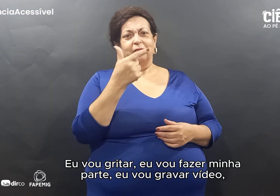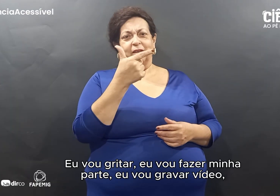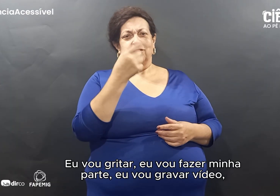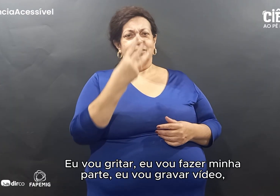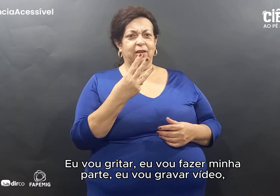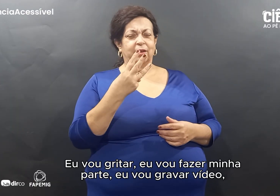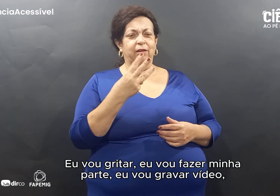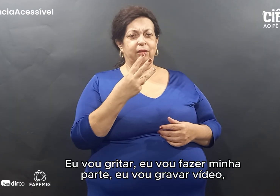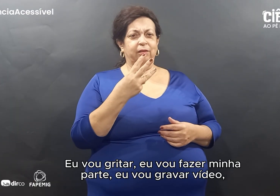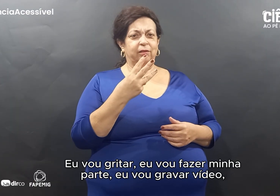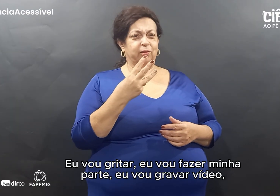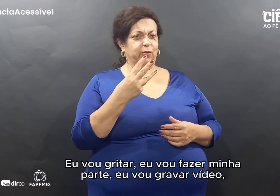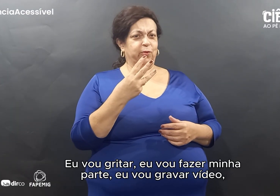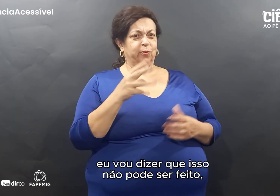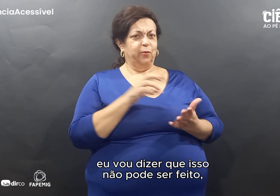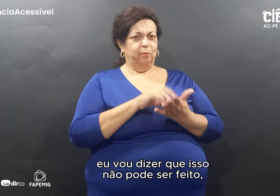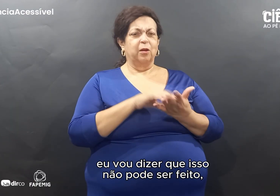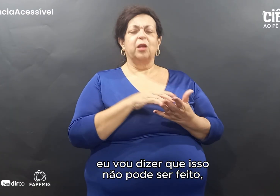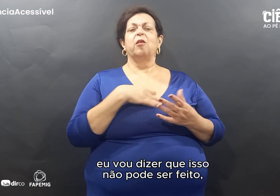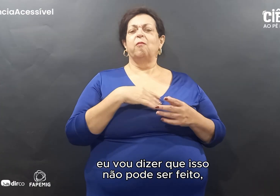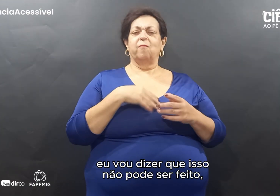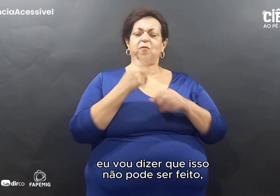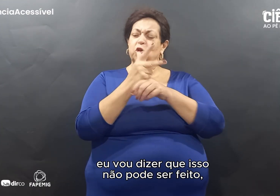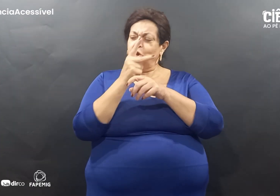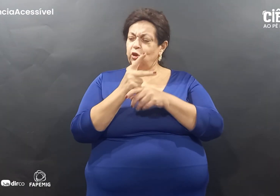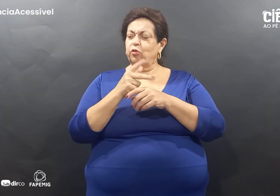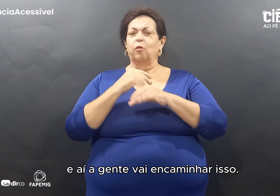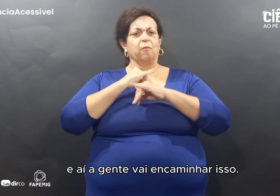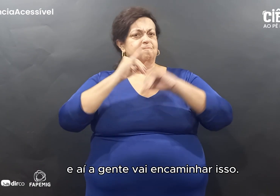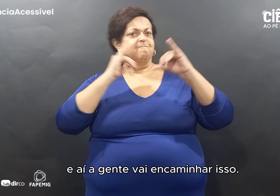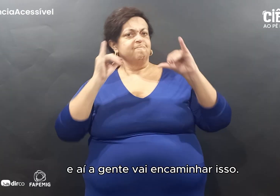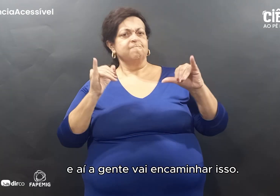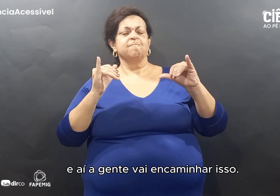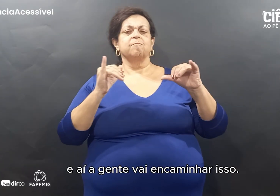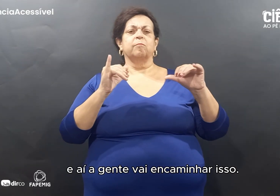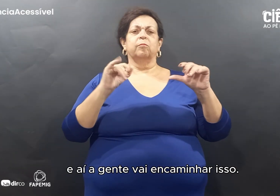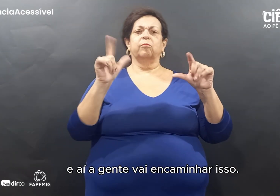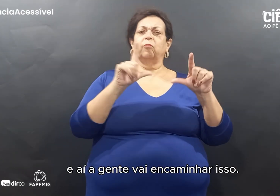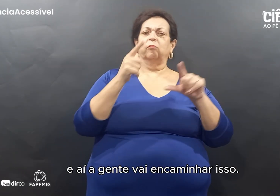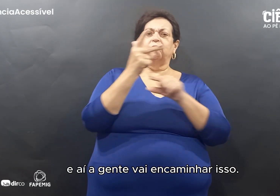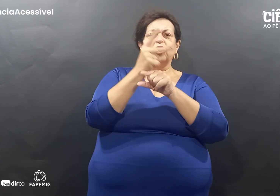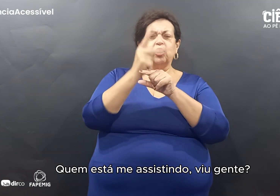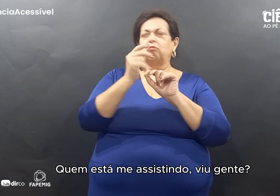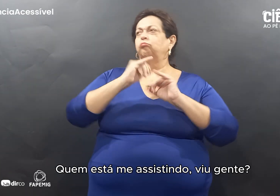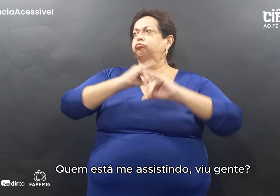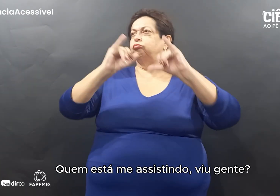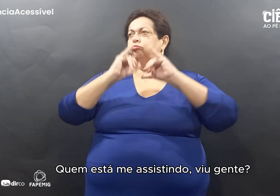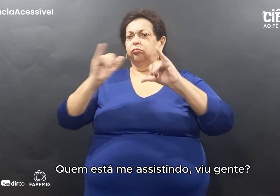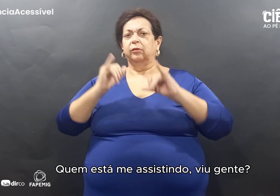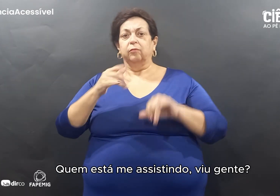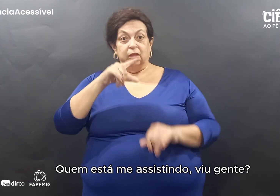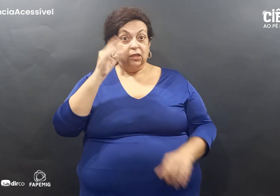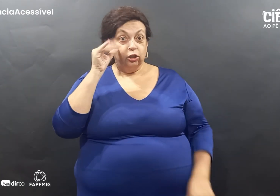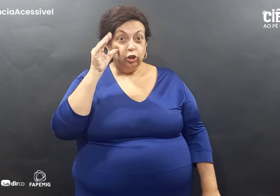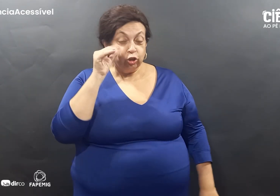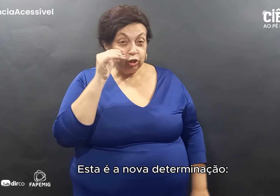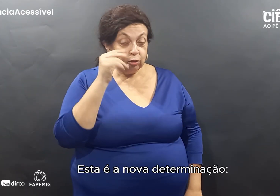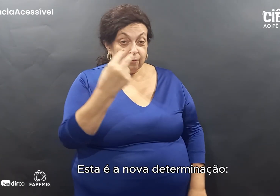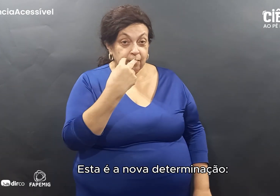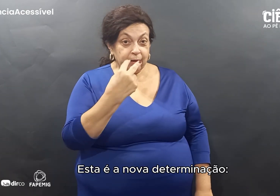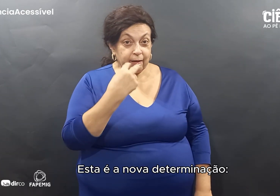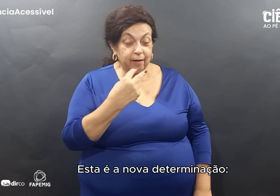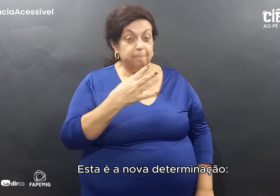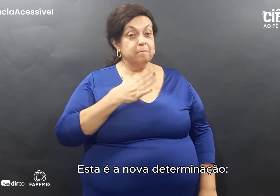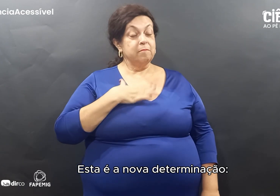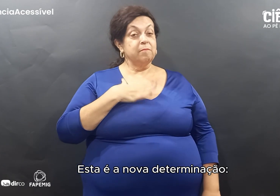vou gritar, eu vou fazer minha parte. Eu vou gravar vídeo, eu vou dizer que isso não pode ser feito. E aí a gente vai encaminhar isso. Quem está me assistindo, viu, gente?